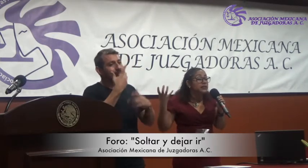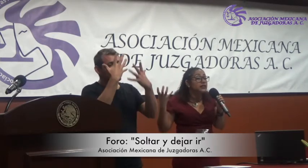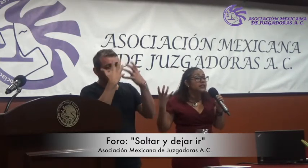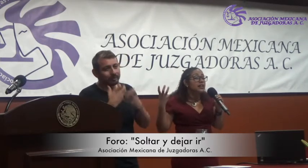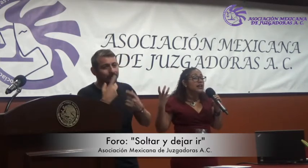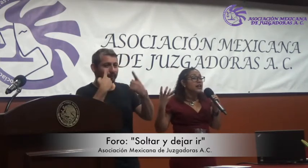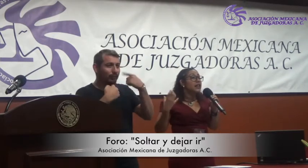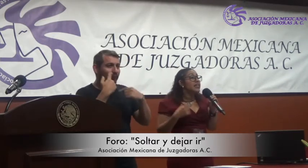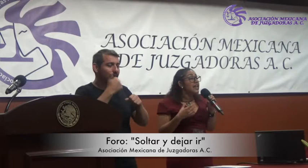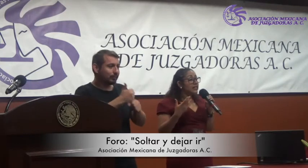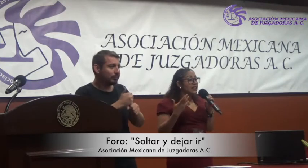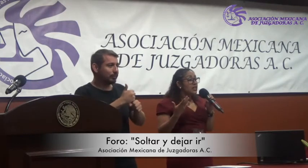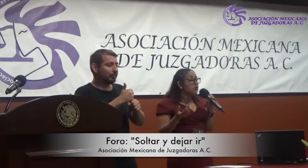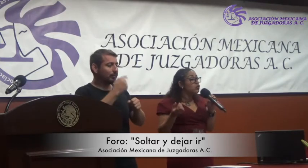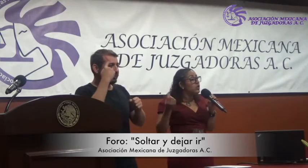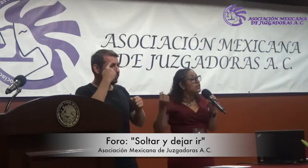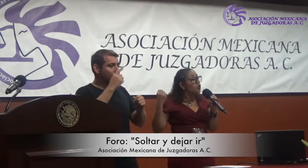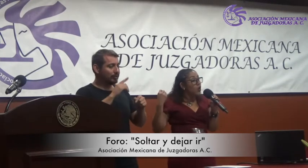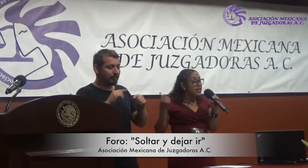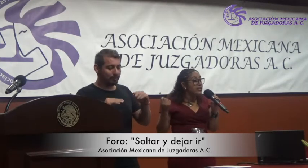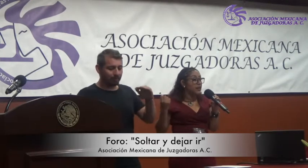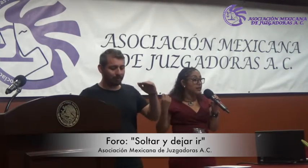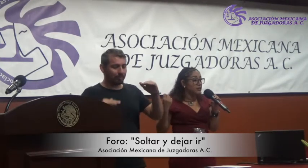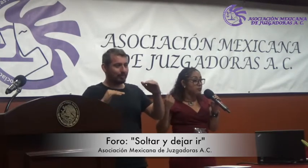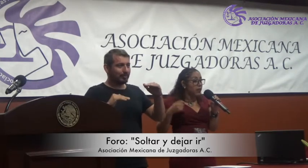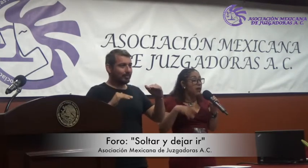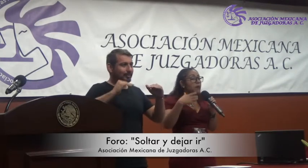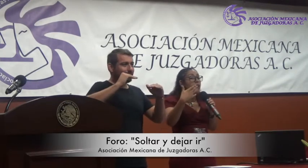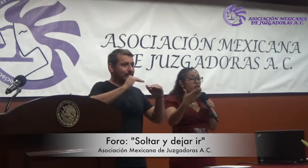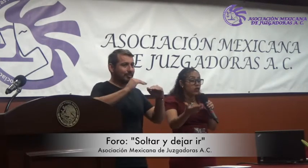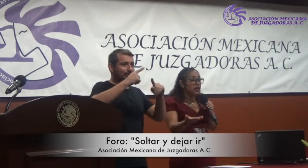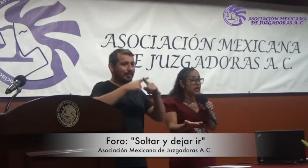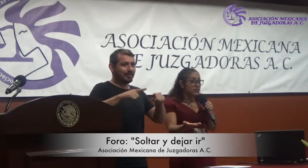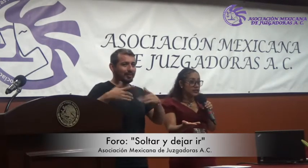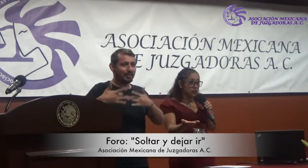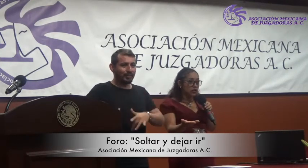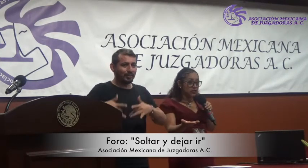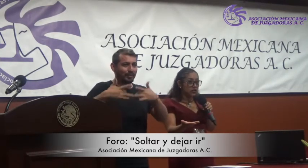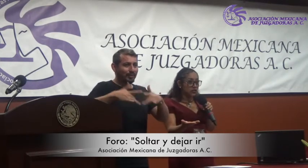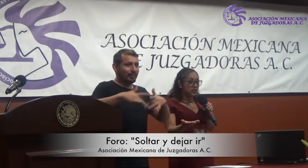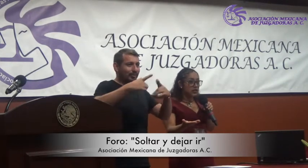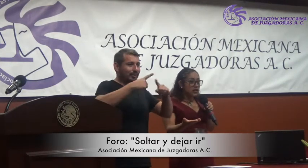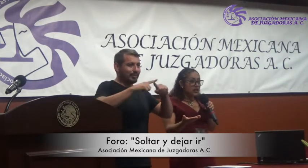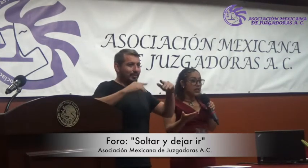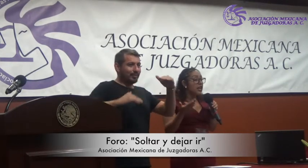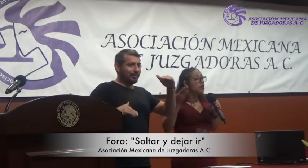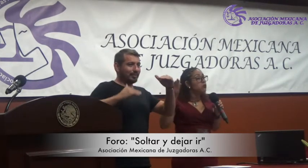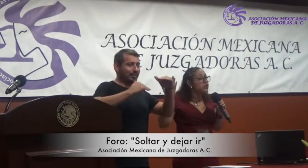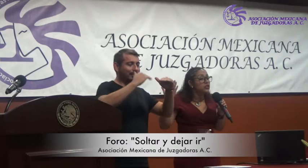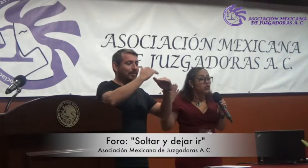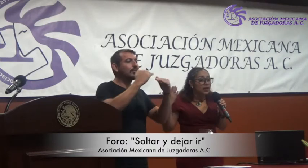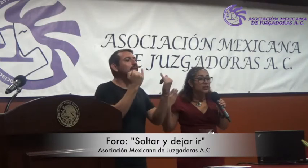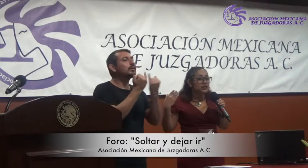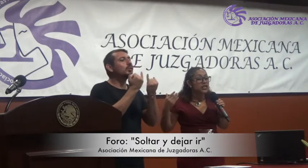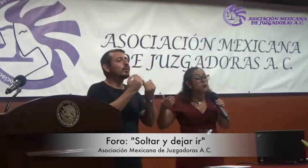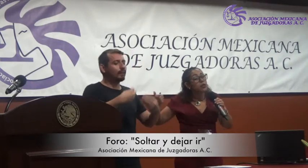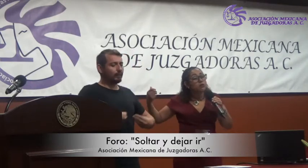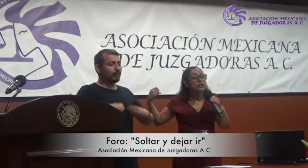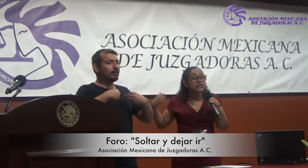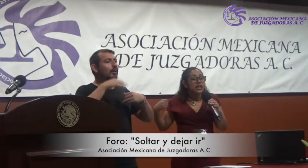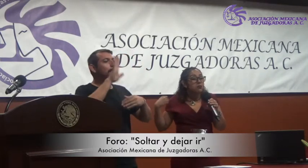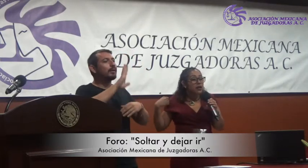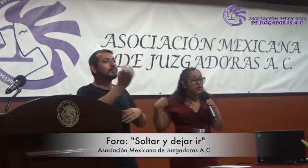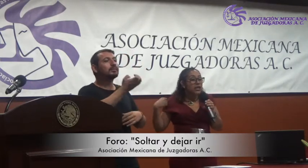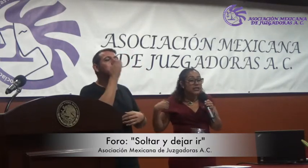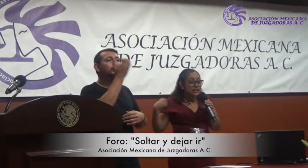muchas veces que ya tenemos una escuelita para afrontar estas situaciones, que ya lo hemos hecho antes y que